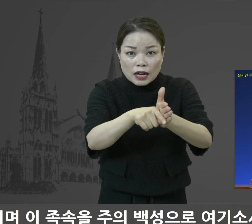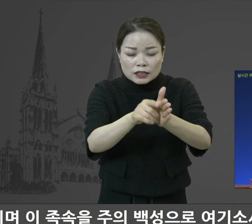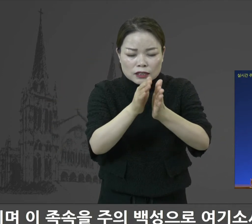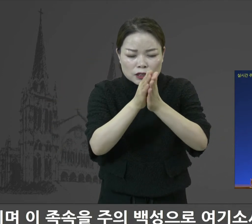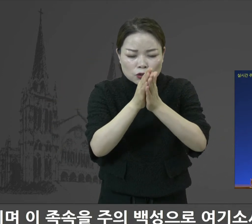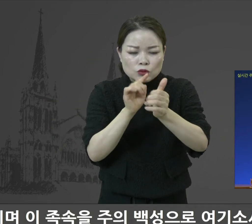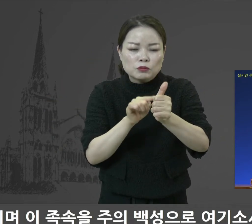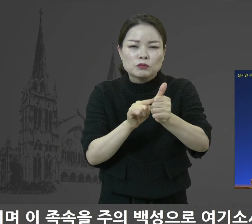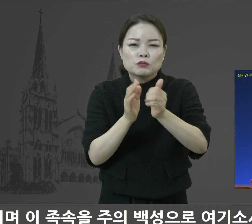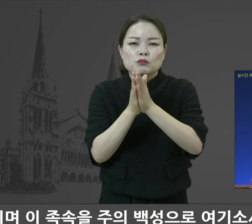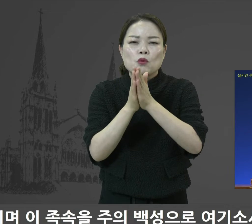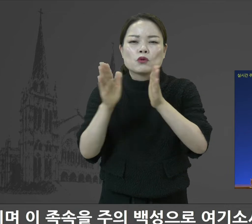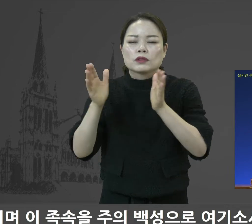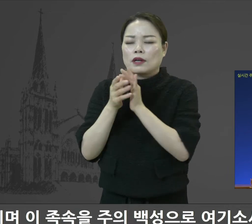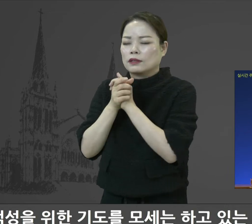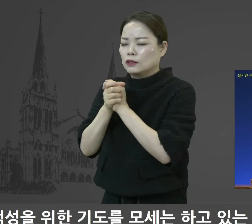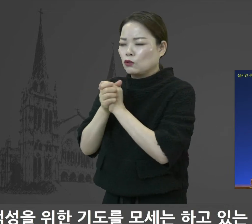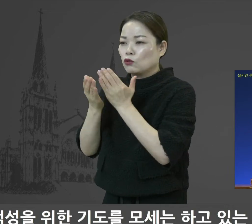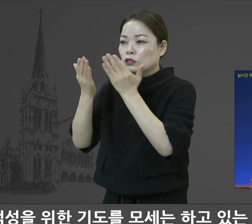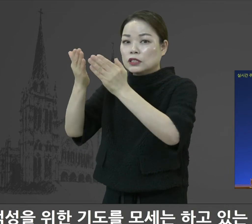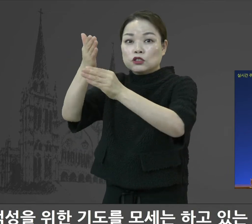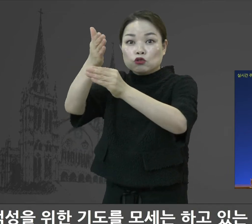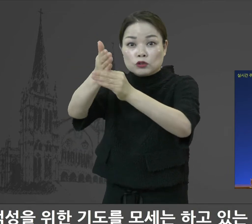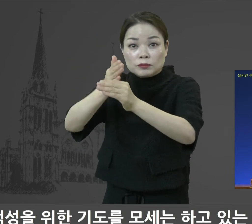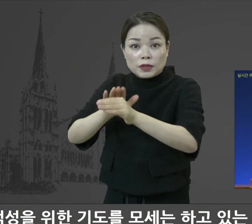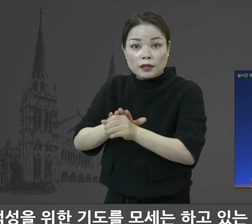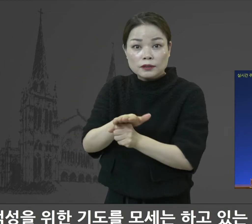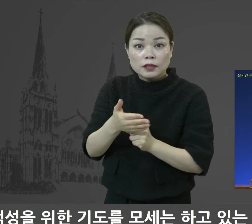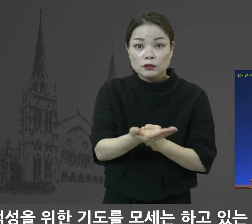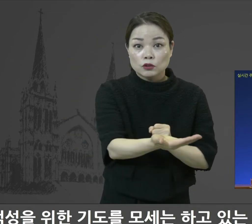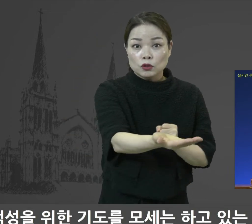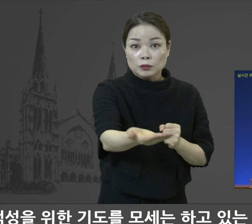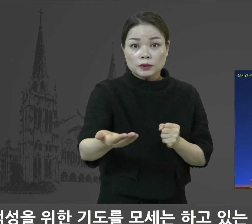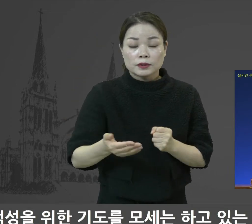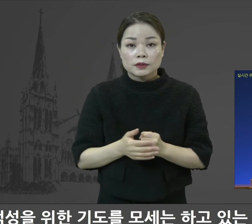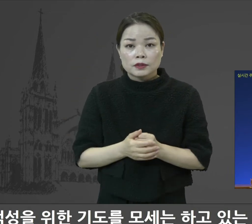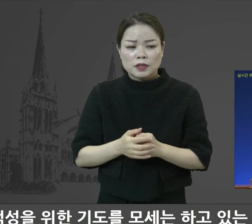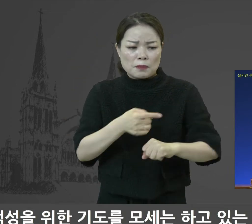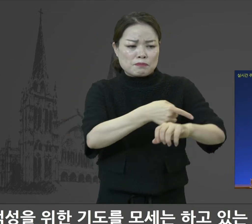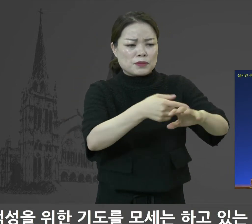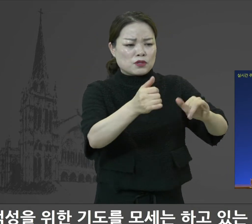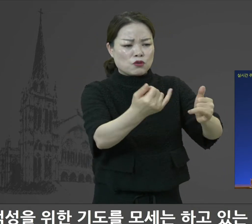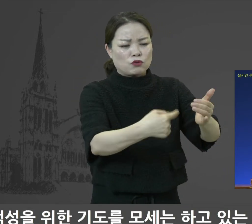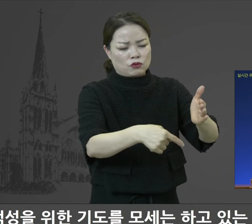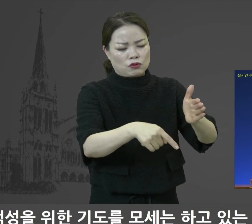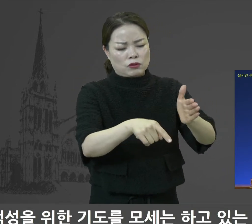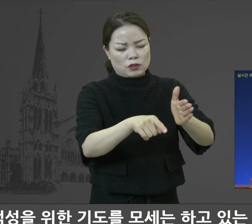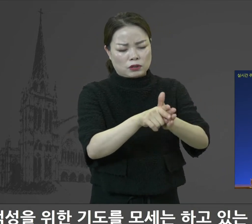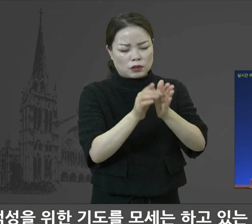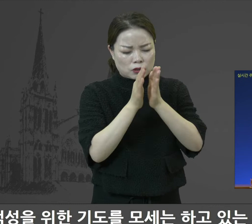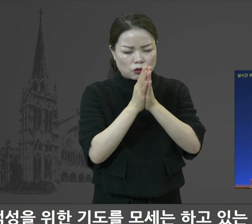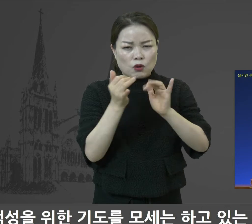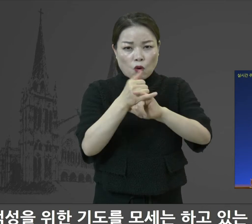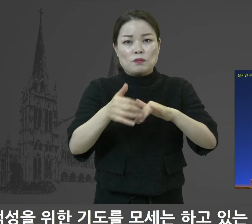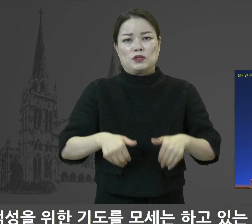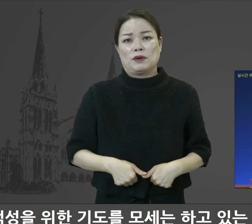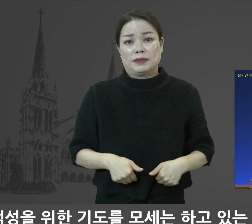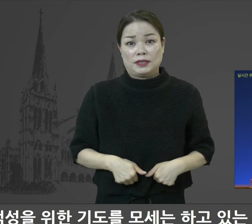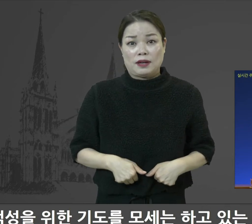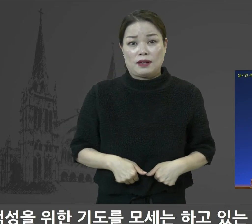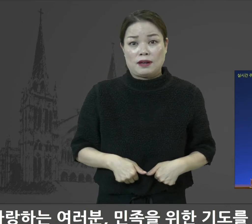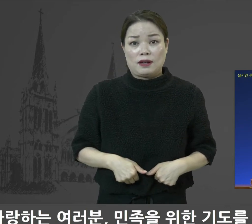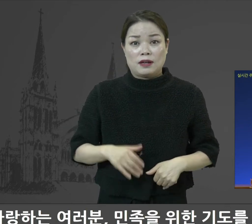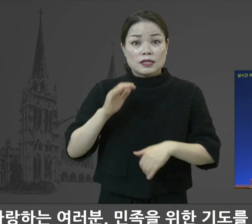하고 있는 겁니다. 사랑하는 여러분, 민족을 위한 기도를 우리가 해야 됩니다.